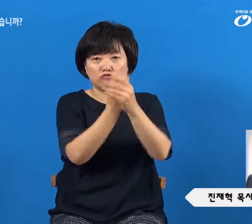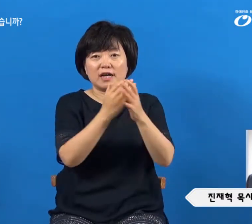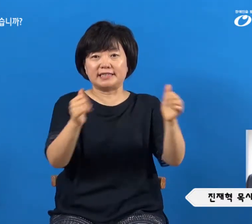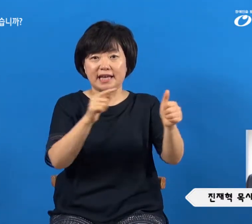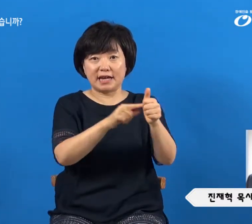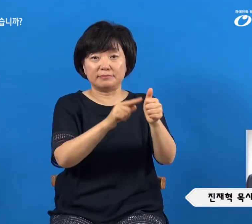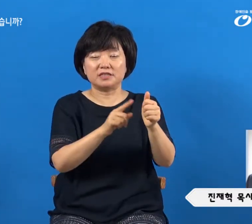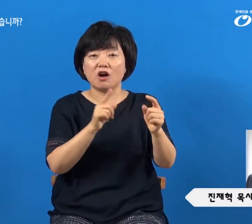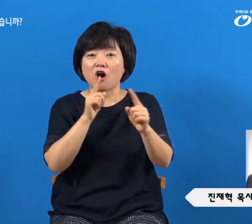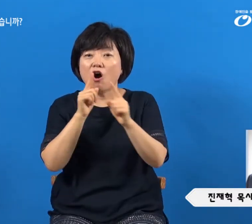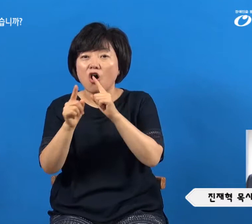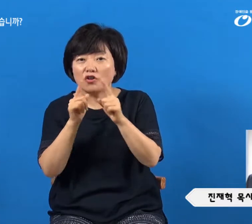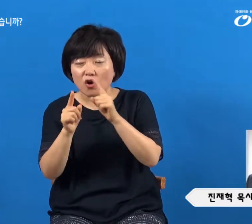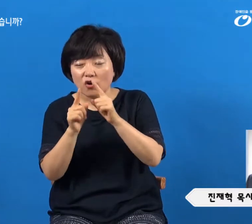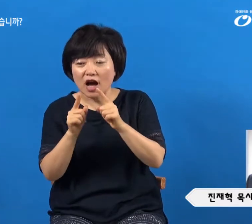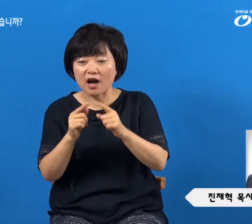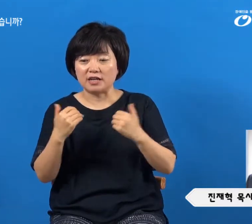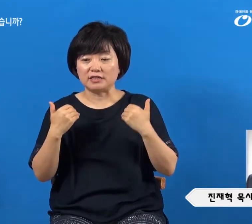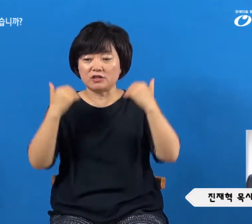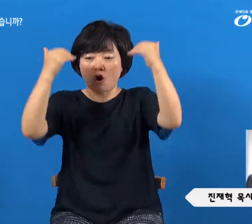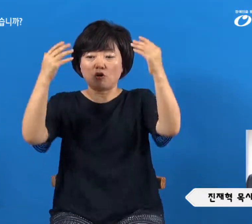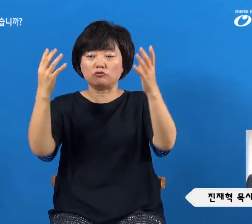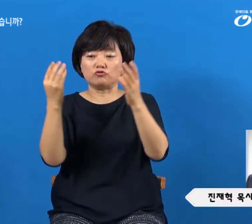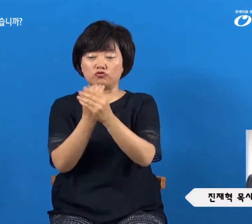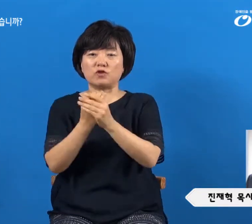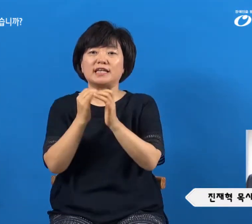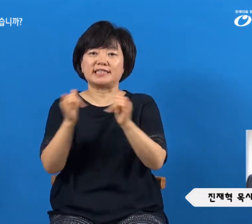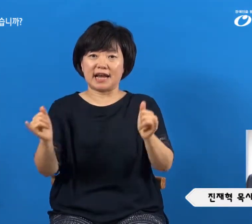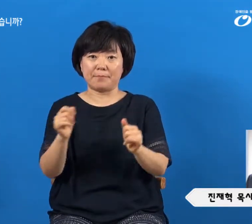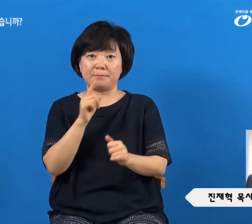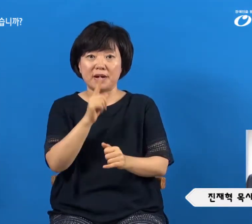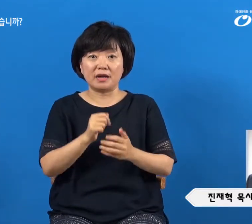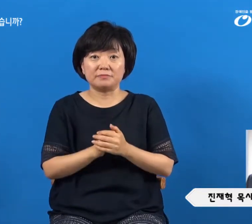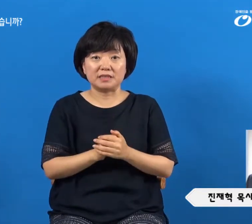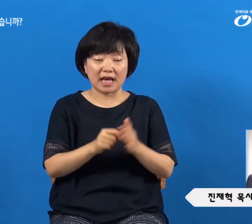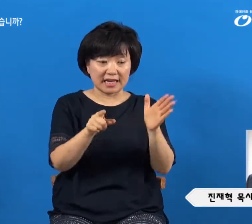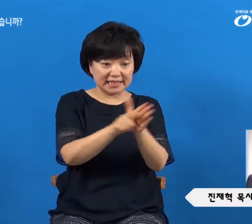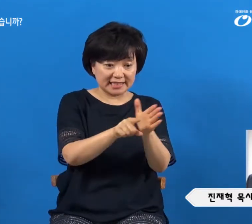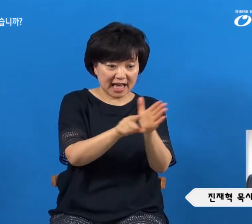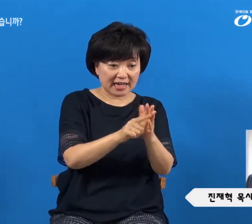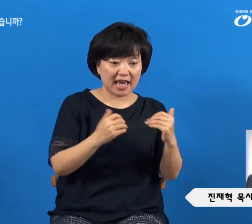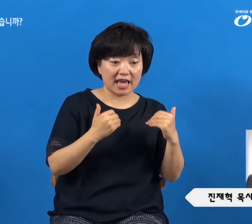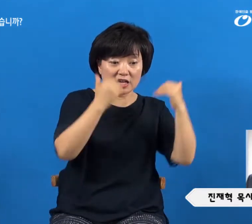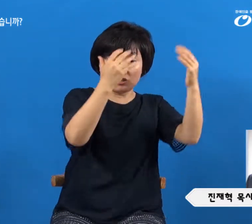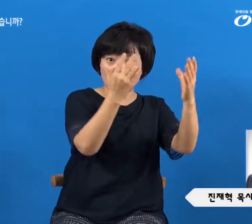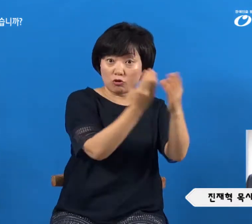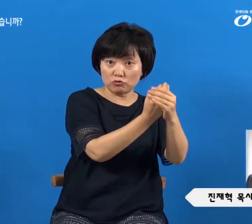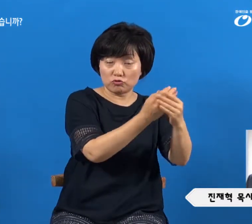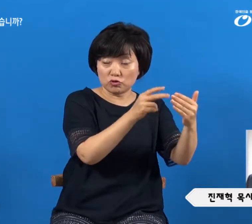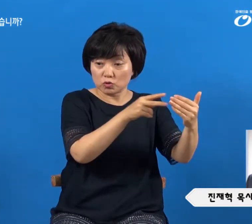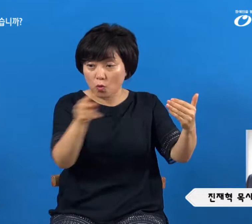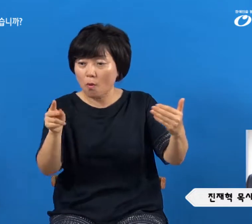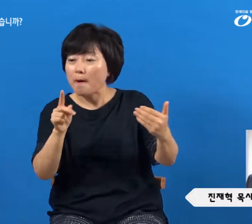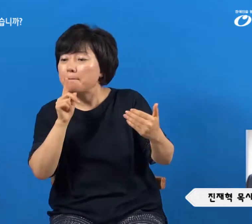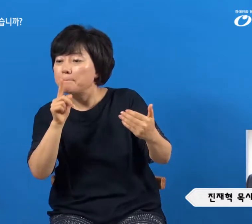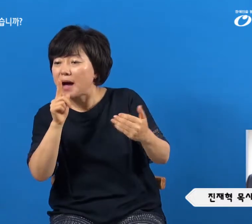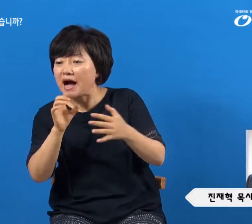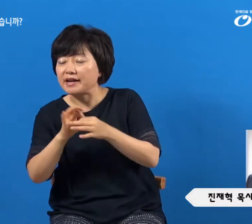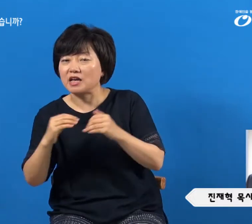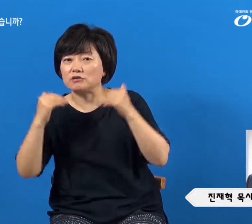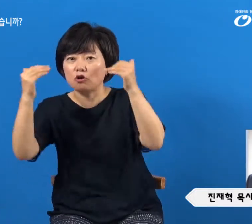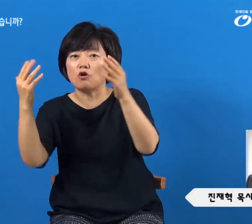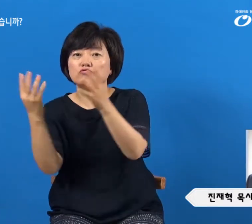사람은 언어가 성숙한 사람이라고 이야기합니다. 신앙의 성숙은 우리 입술의